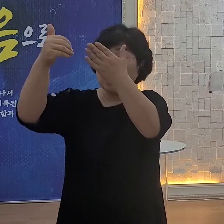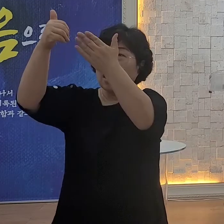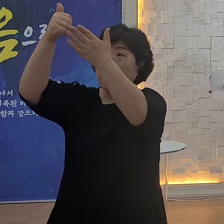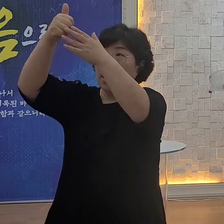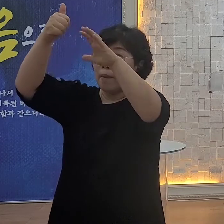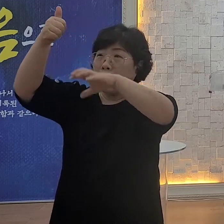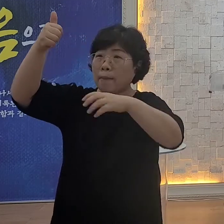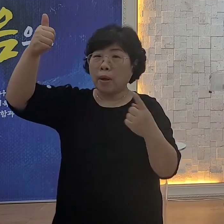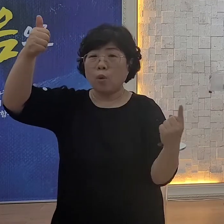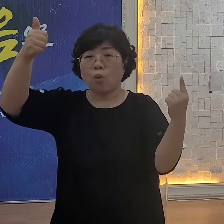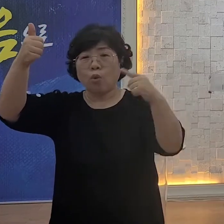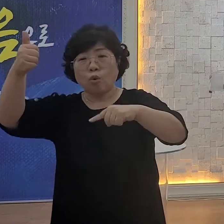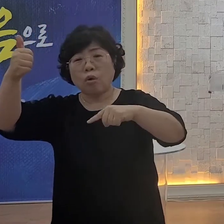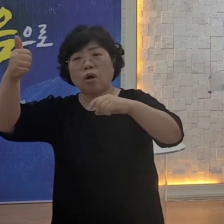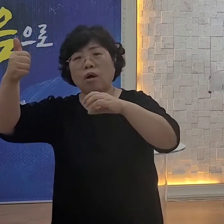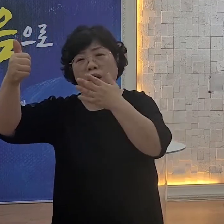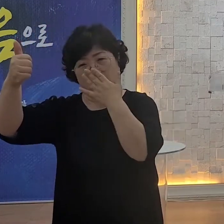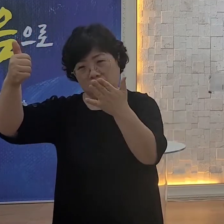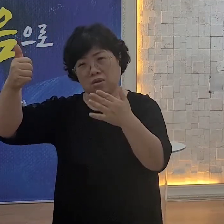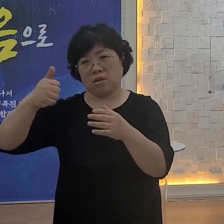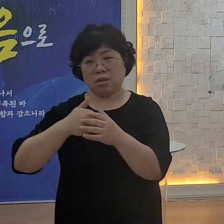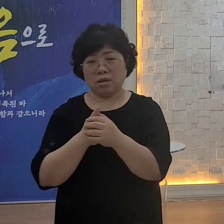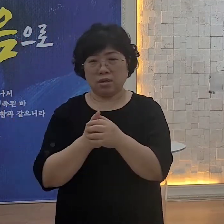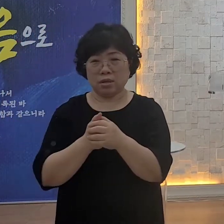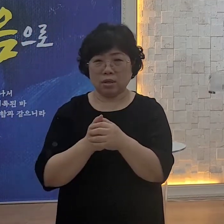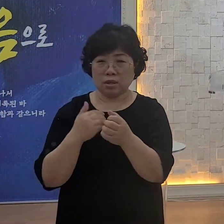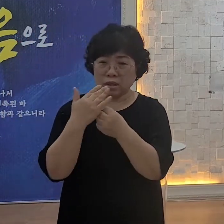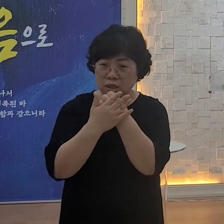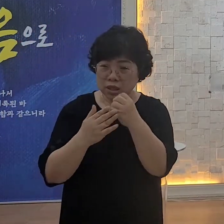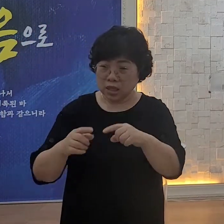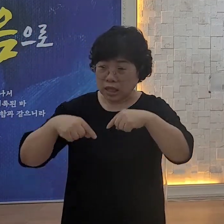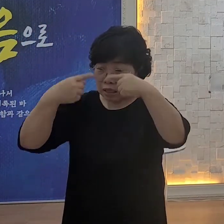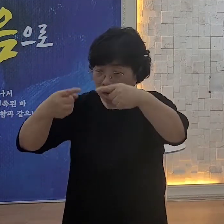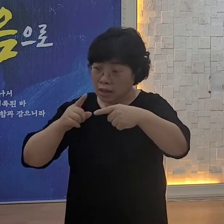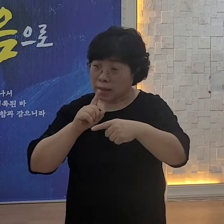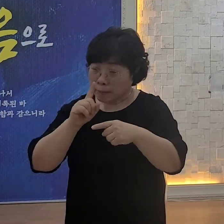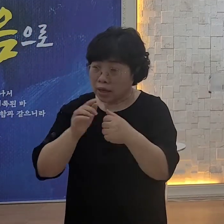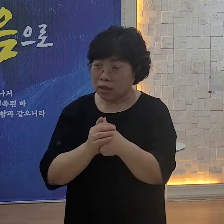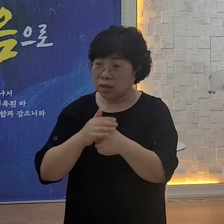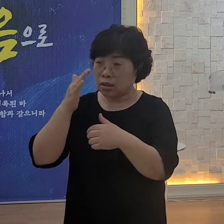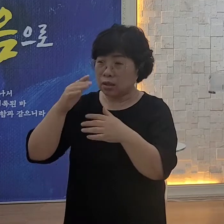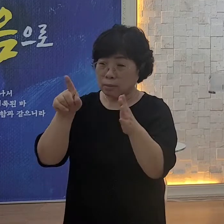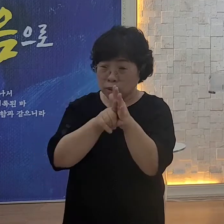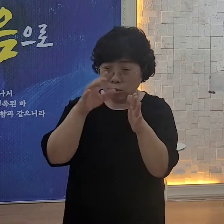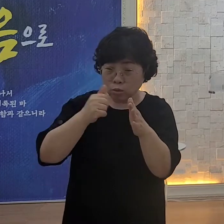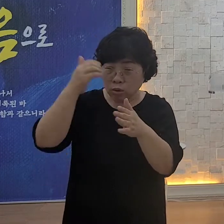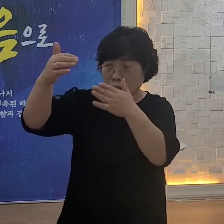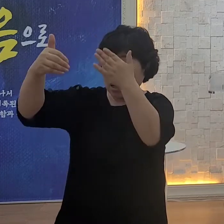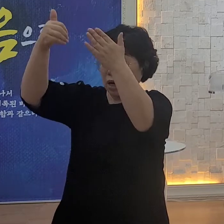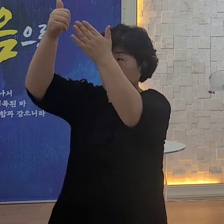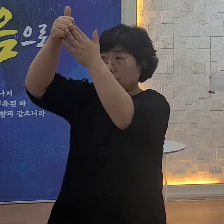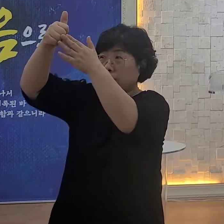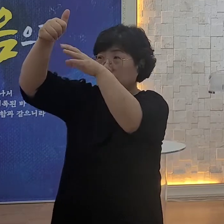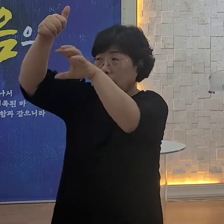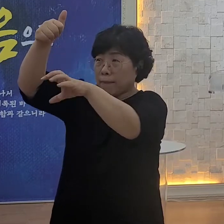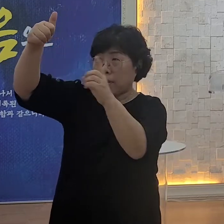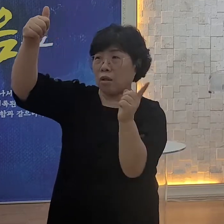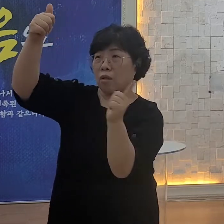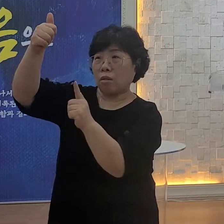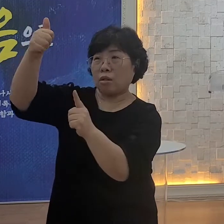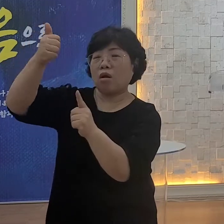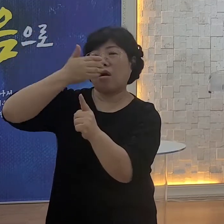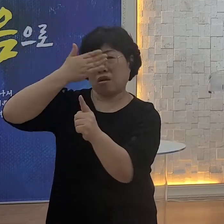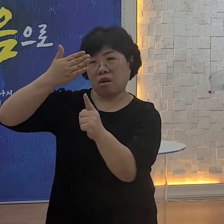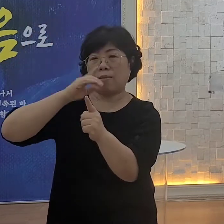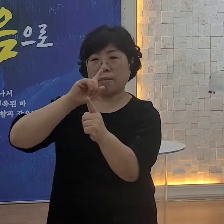하나님 앞에 나아가는 축복이라는 거예요. 은혜에 들어간다는 것은 믿음으로 우리 하나님 앞에 나아가는 축복을 받았다. 이게 두